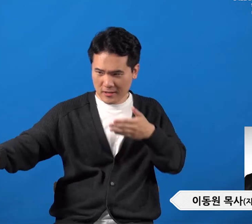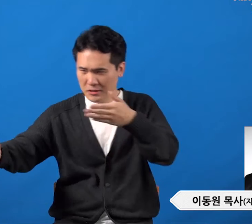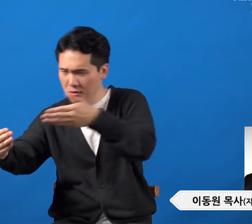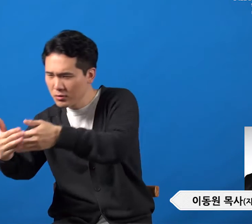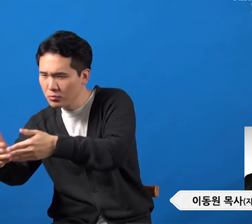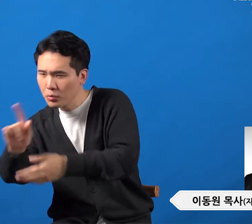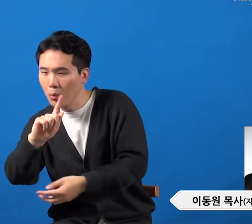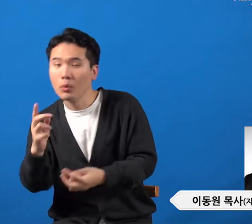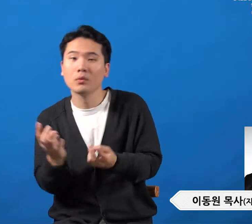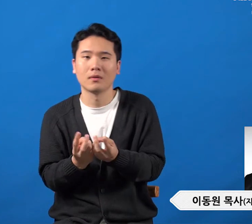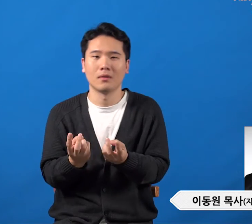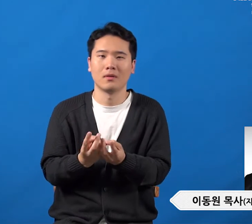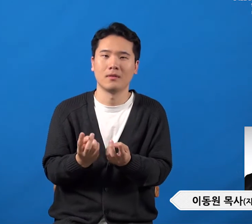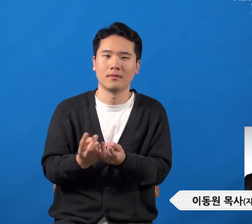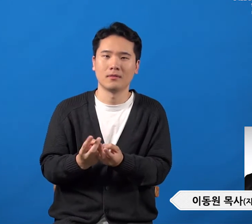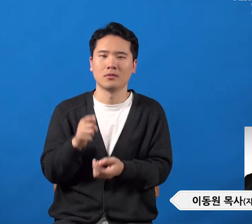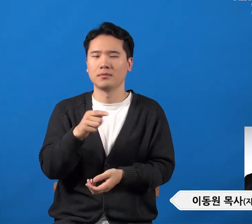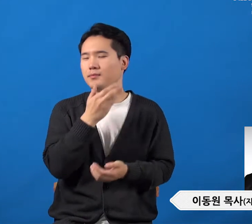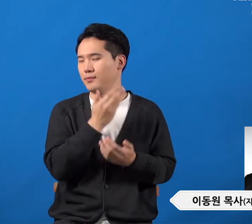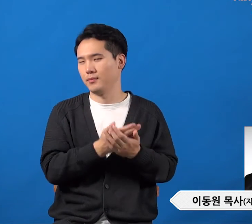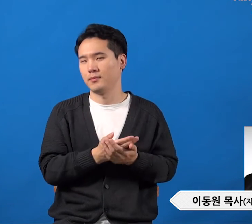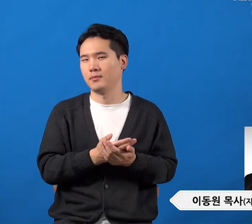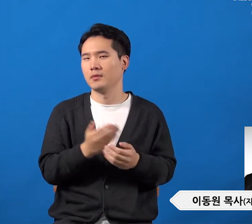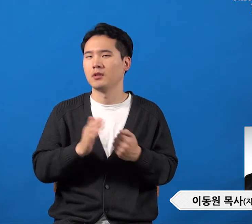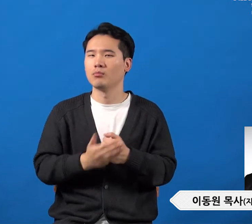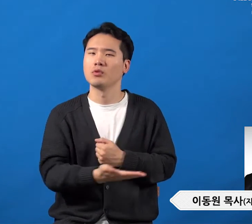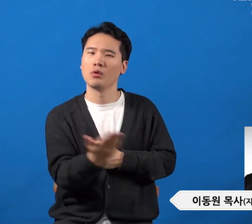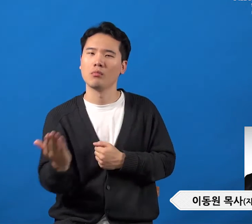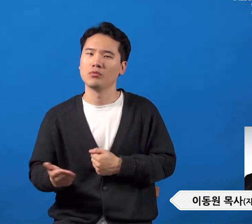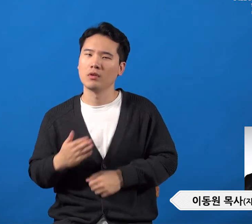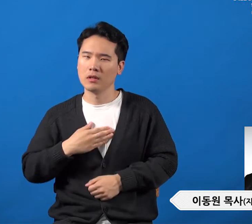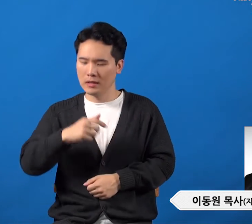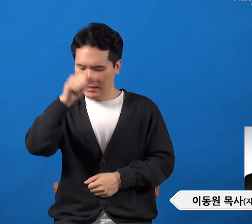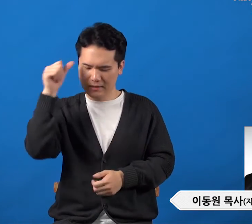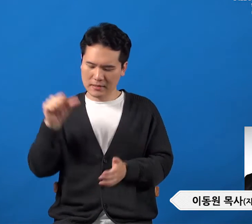그러므로 내 인생의 아름다운 결산을 위해 기도하십니까?